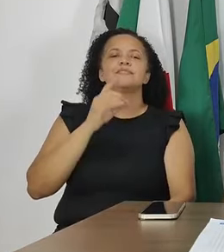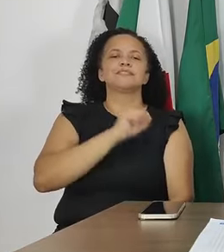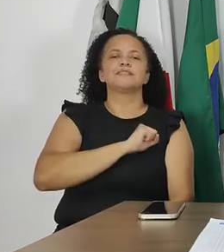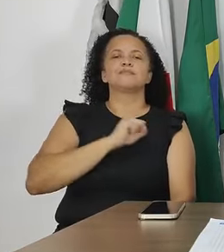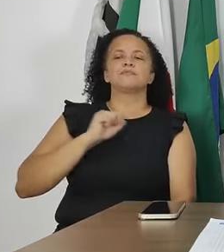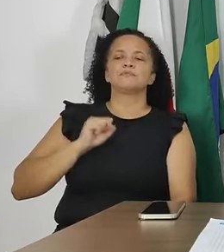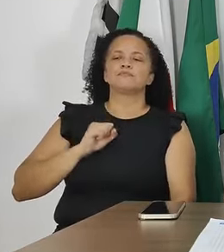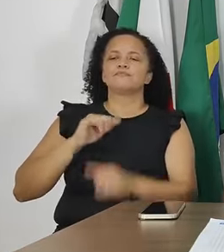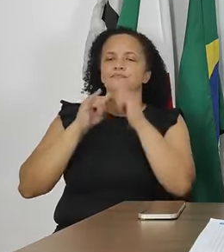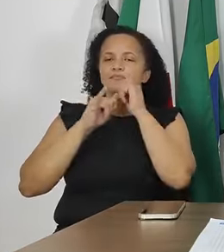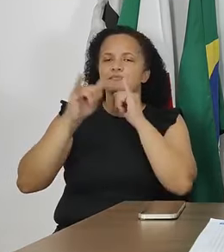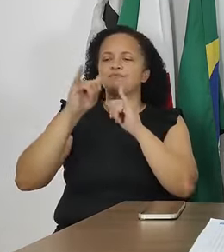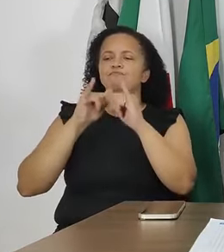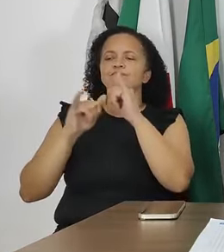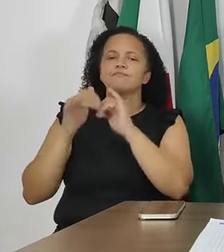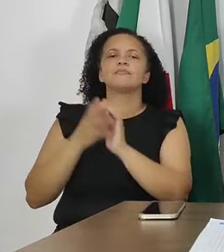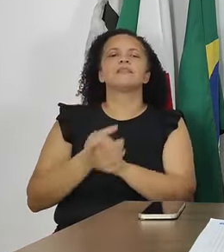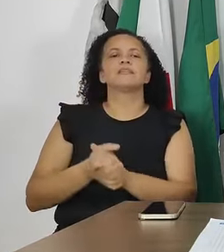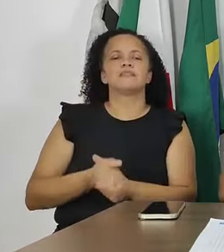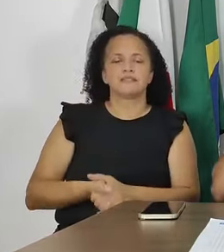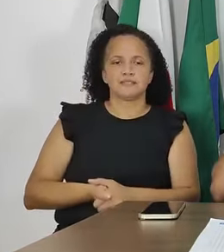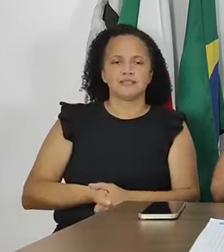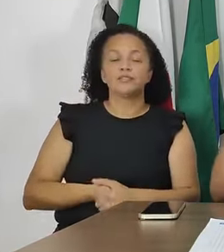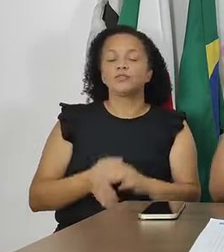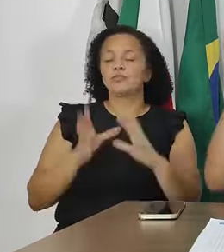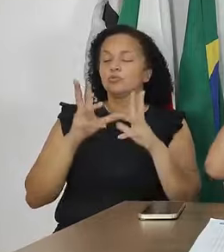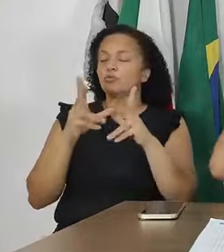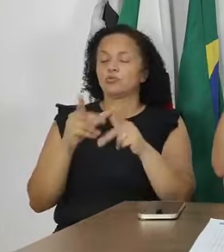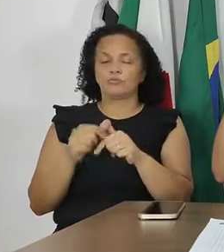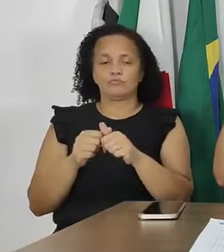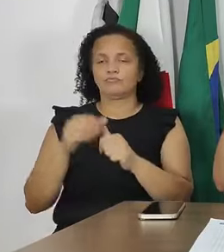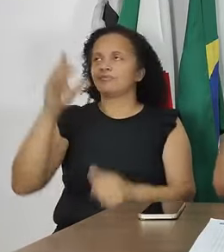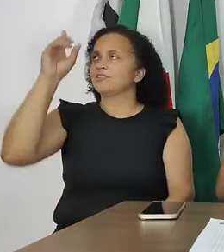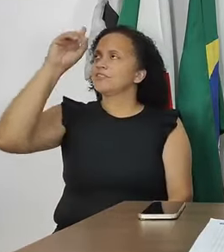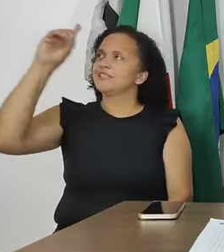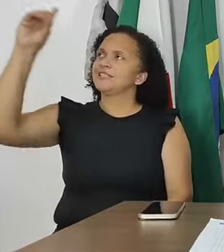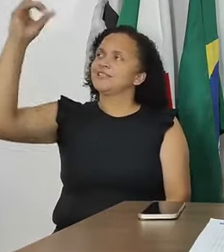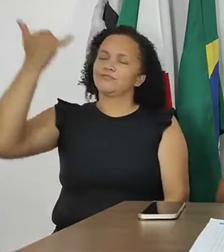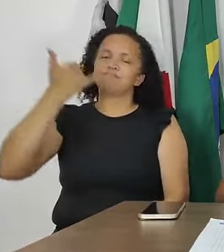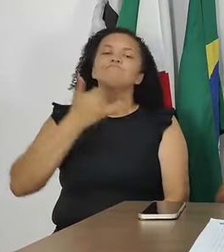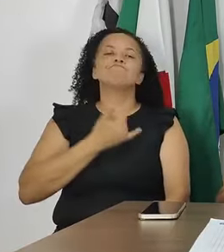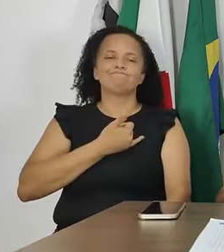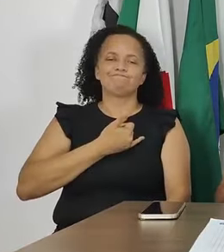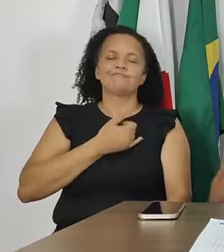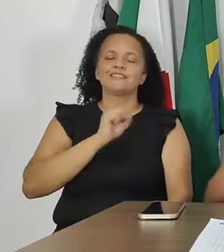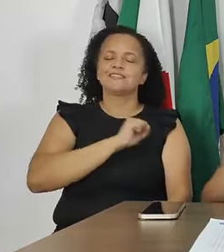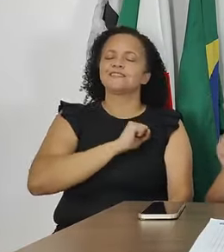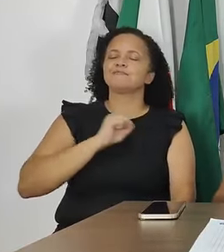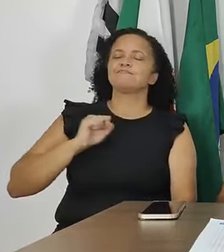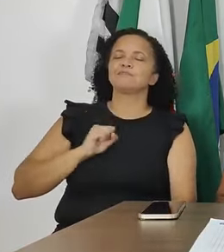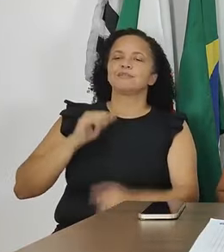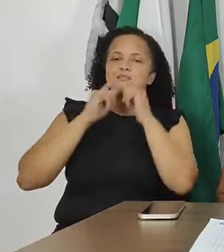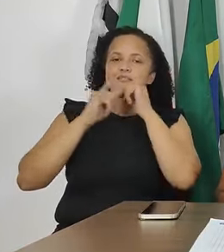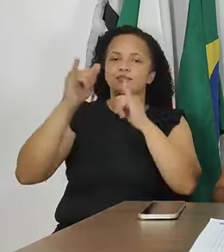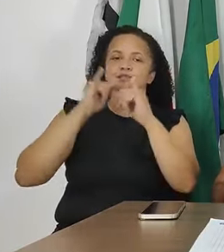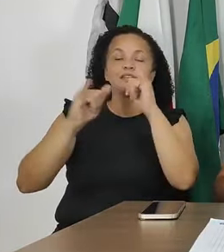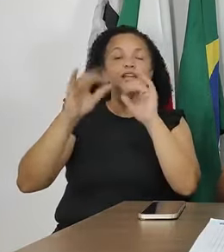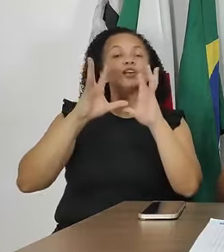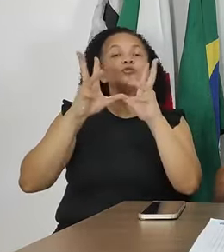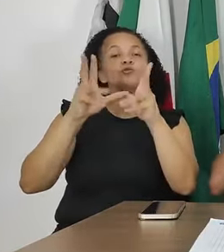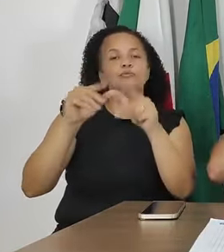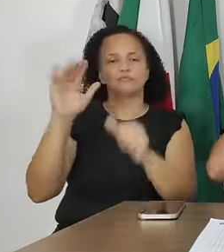Nenhuma das palavras que Samuel proferiu ouvindo do Senhor, nenhuma delas deixou de se realizar. Por